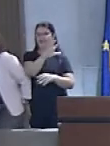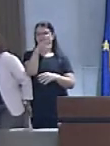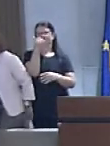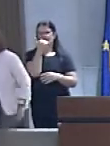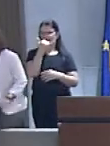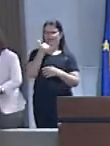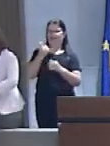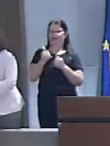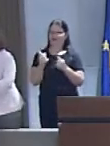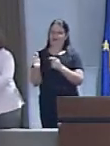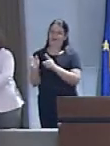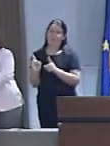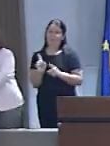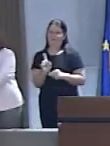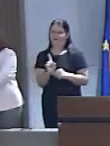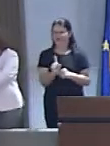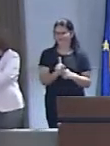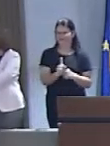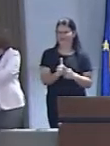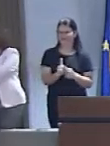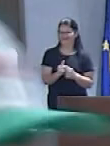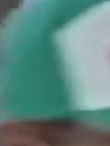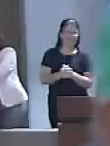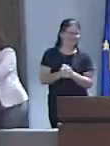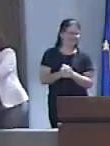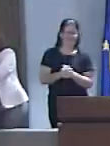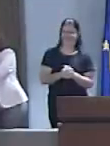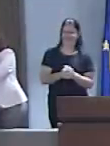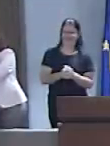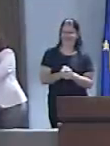vamos um pouquinho para lá. Olha lá.